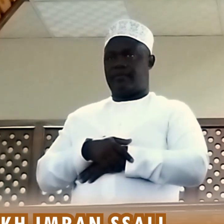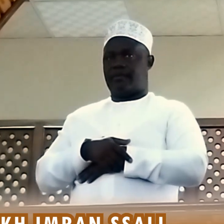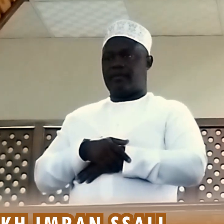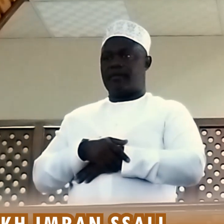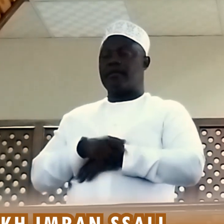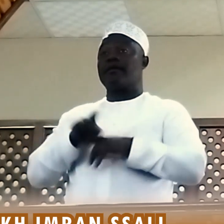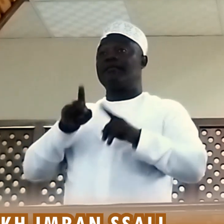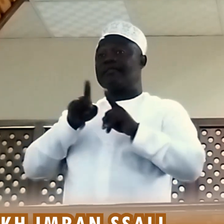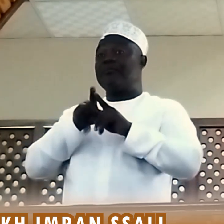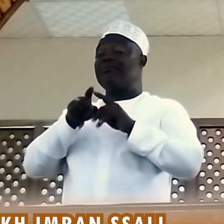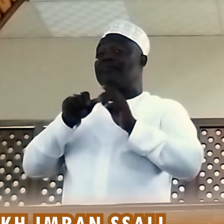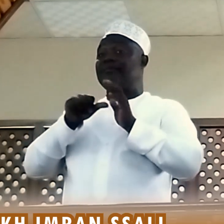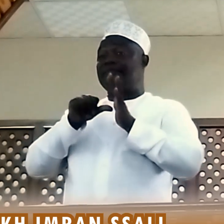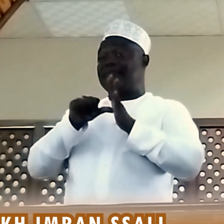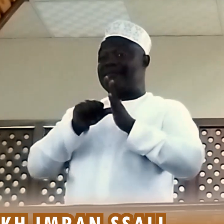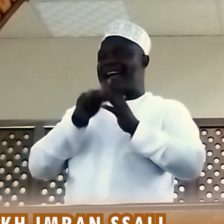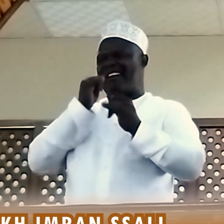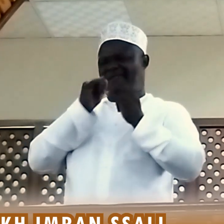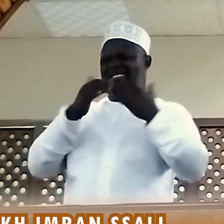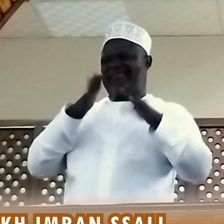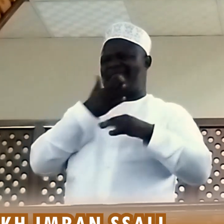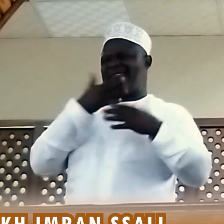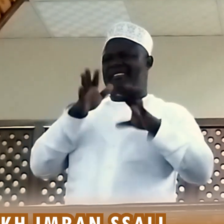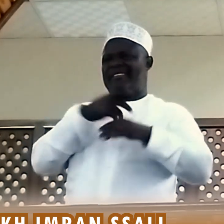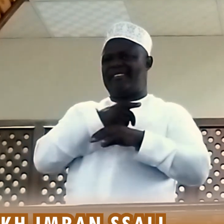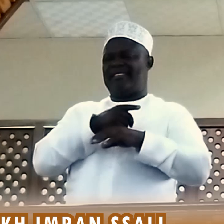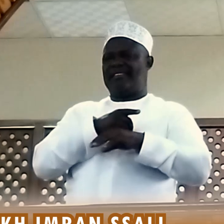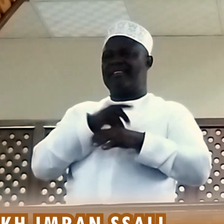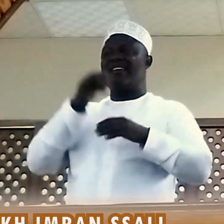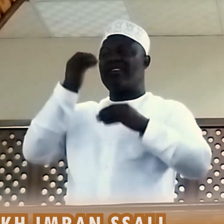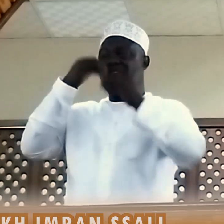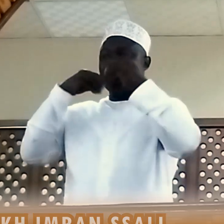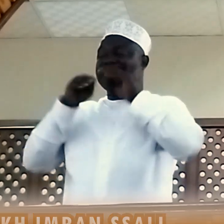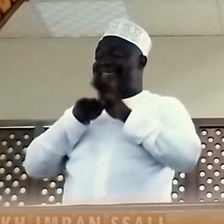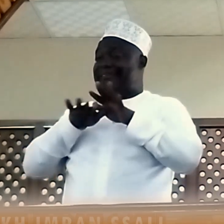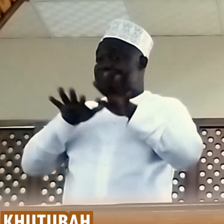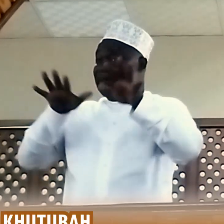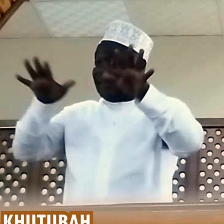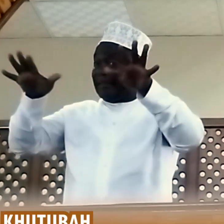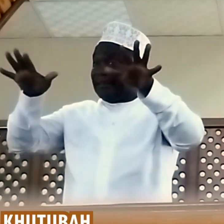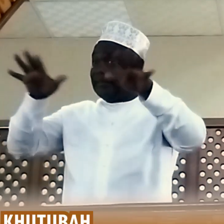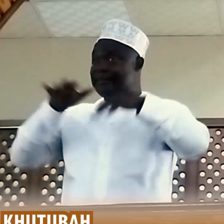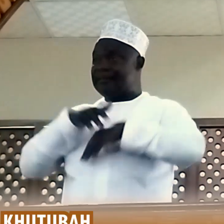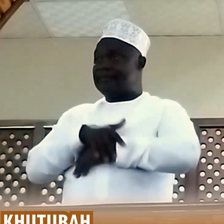واستغلال السلطة شنو تشمازي انغوزي ساسانيا